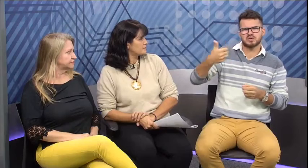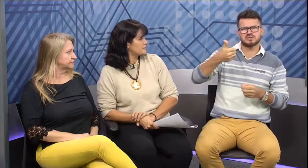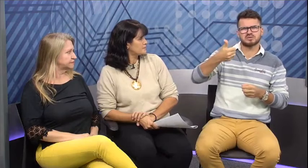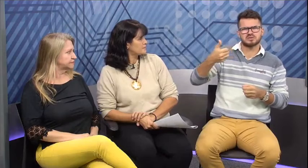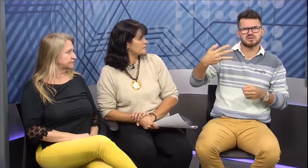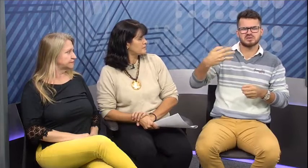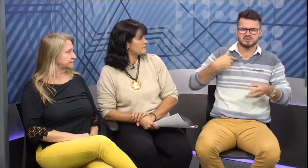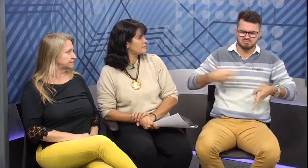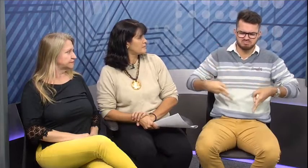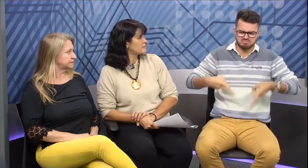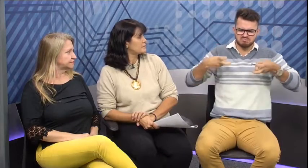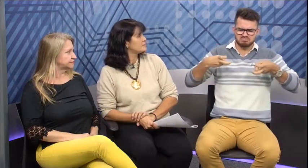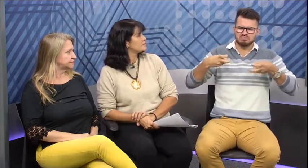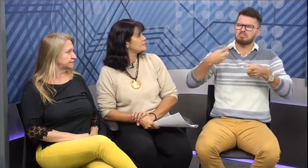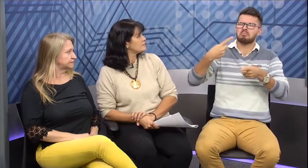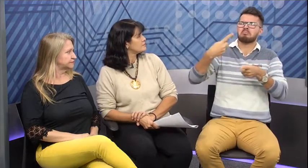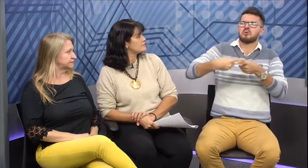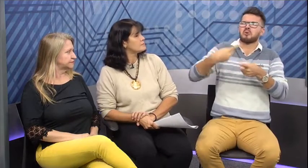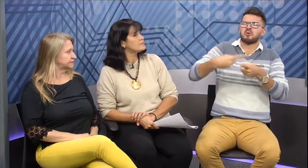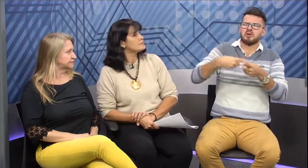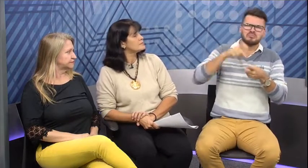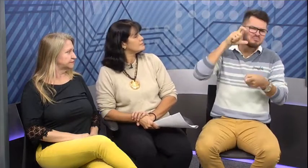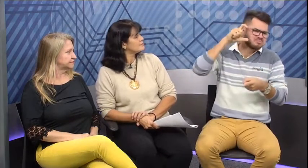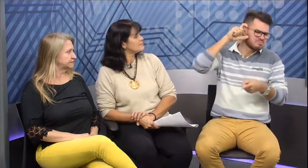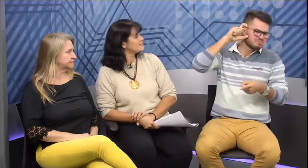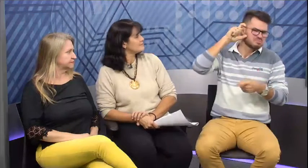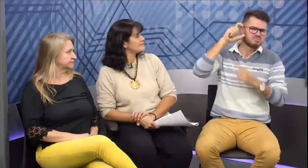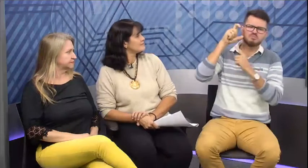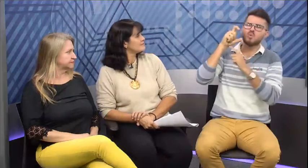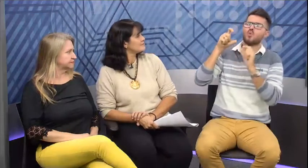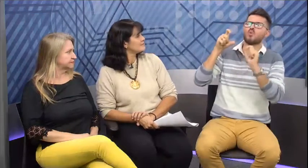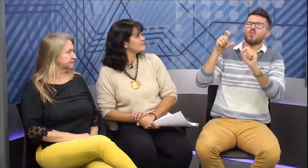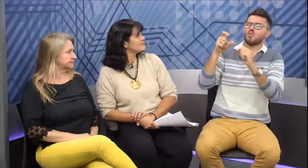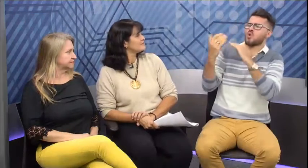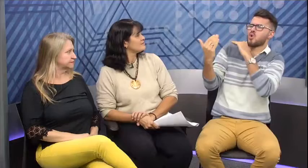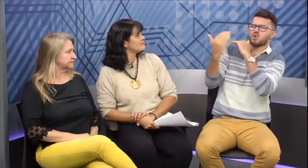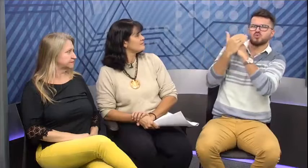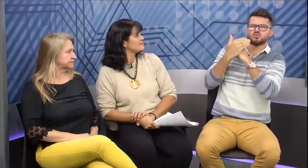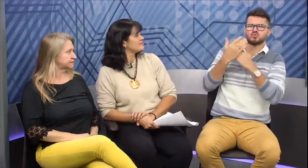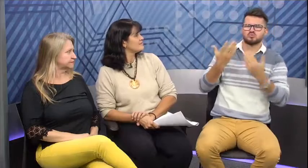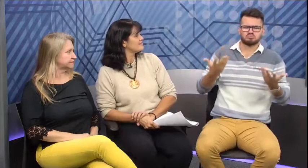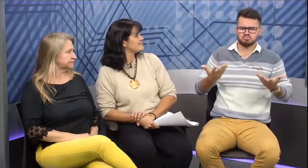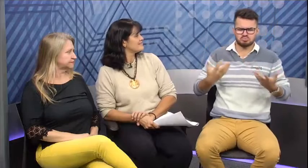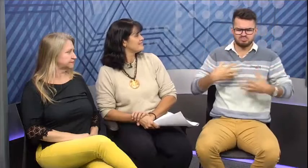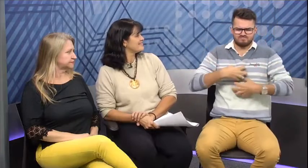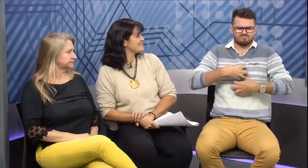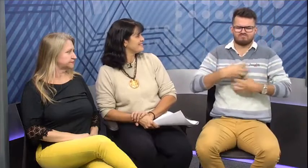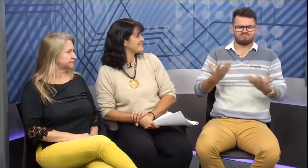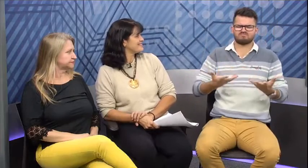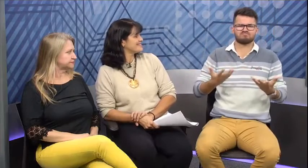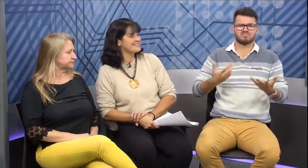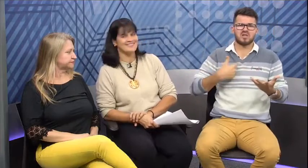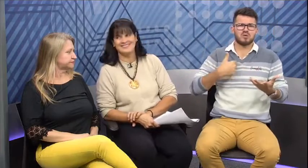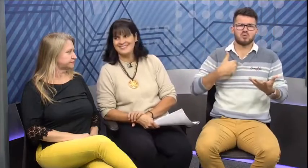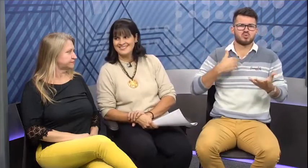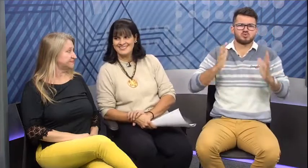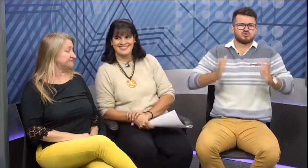estava com 12, 13 anos, mais ou menos 14, eu comecei a ver que o aparelho não estava trazendo para mim bastante